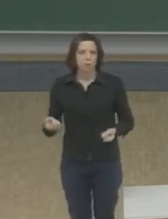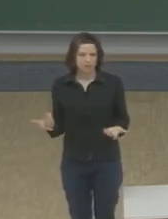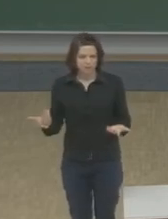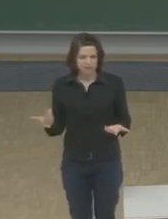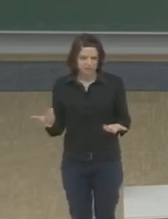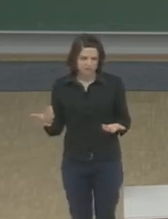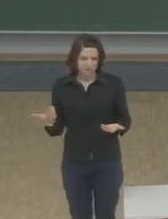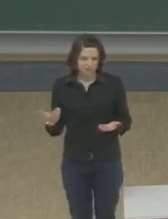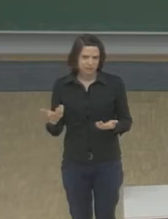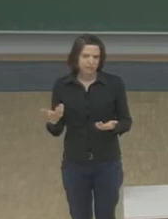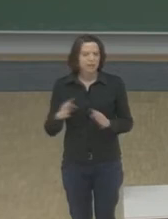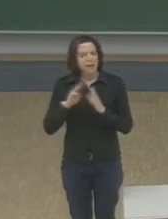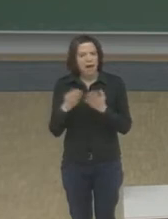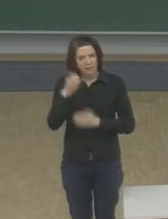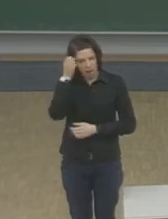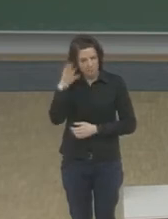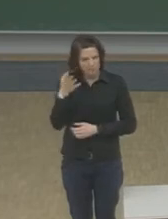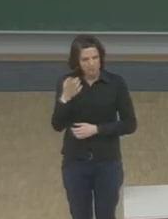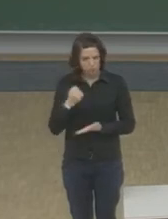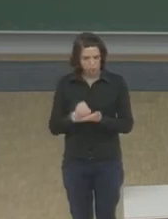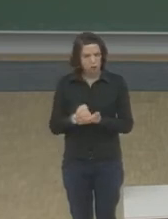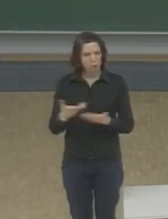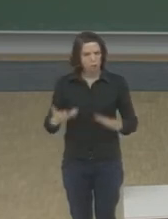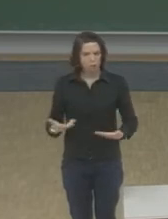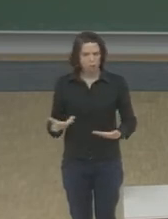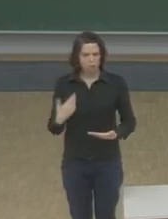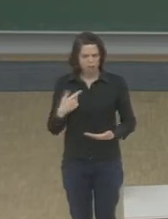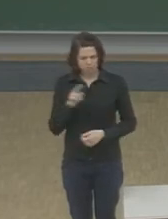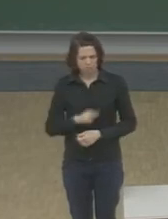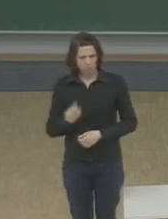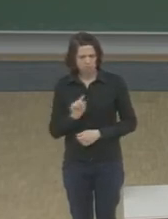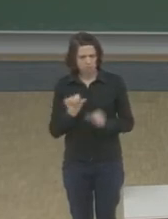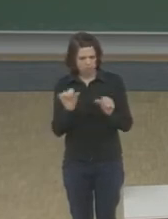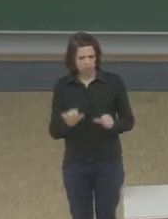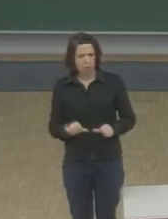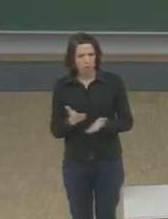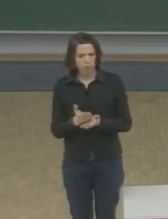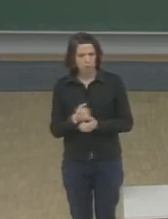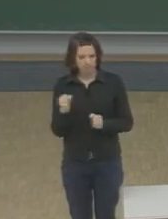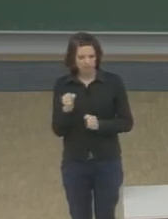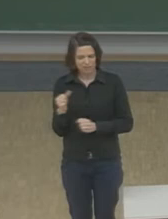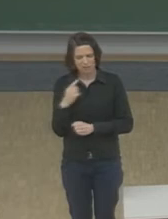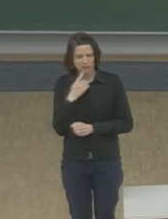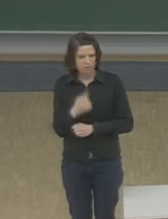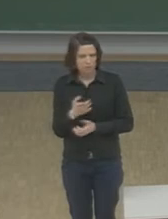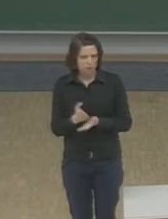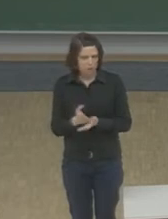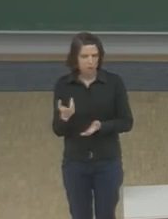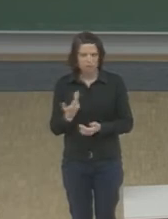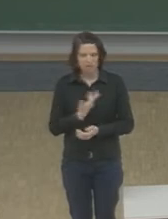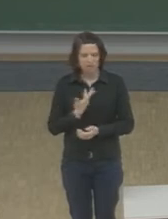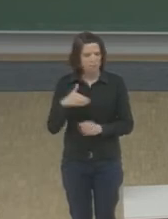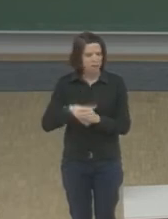behauptete Allgemeinbildung ist damit schon ihrer äußeren Form nach mit den Worten Heinrich Winters von jeher dem Dilemma in